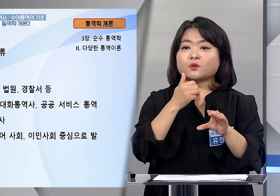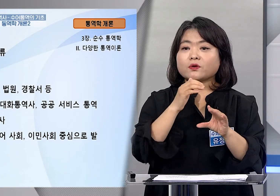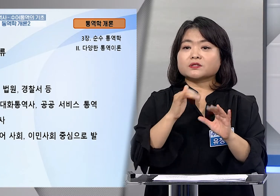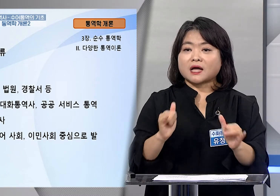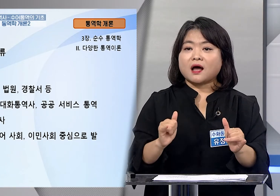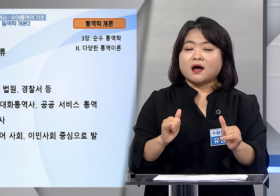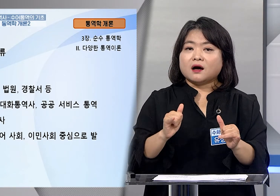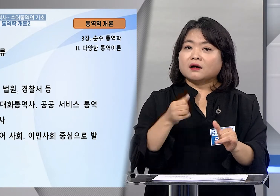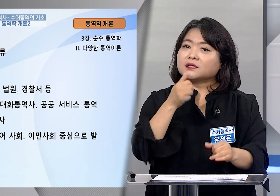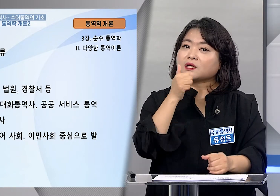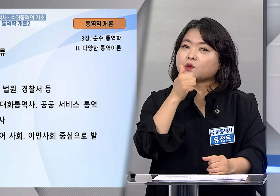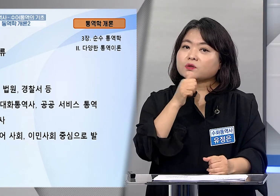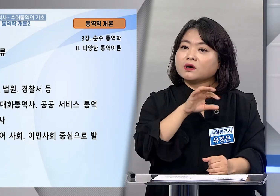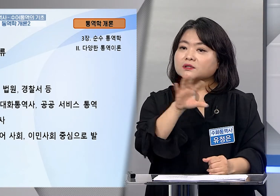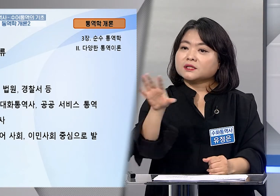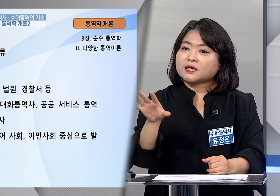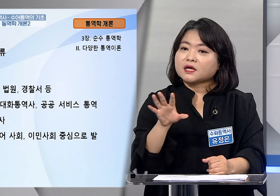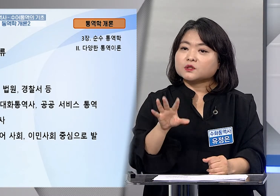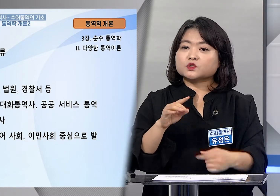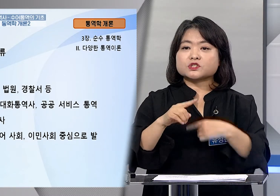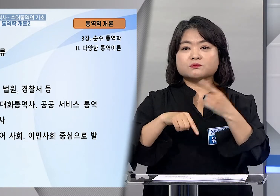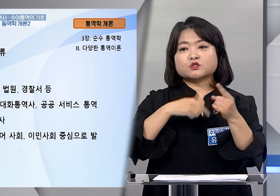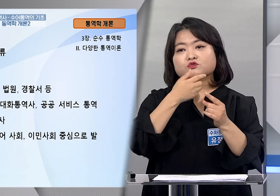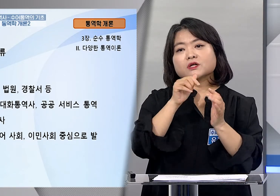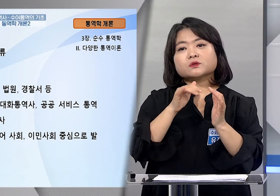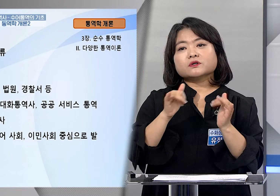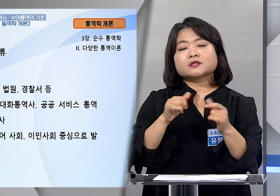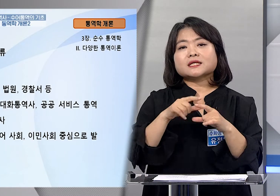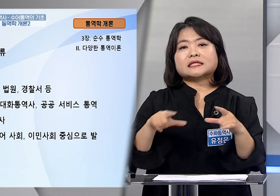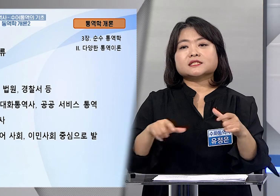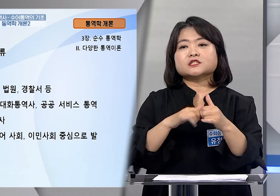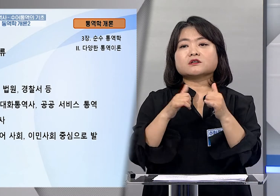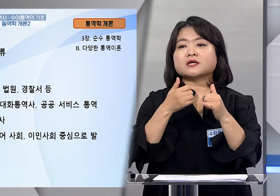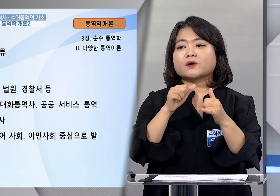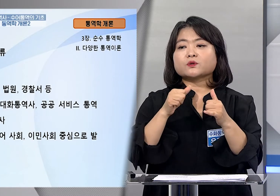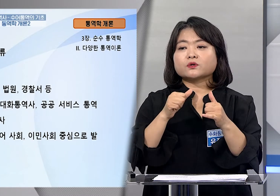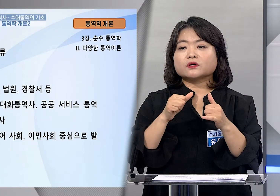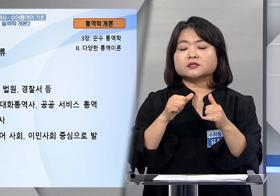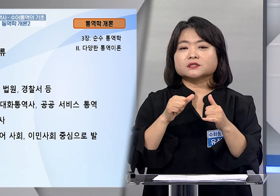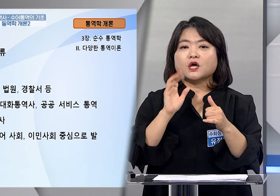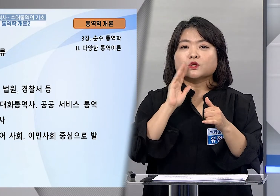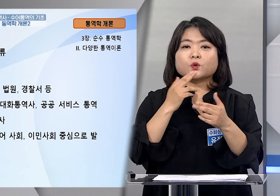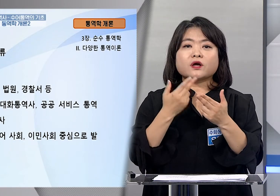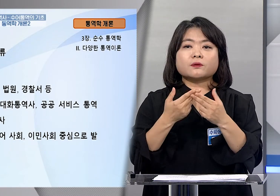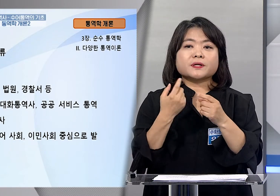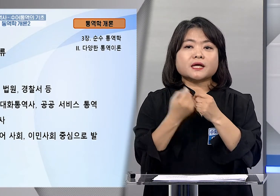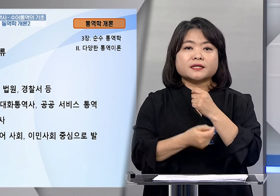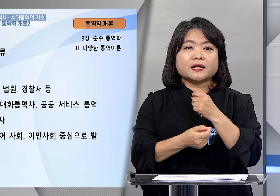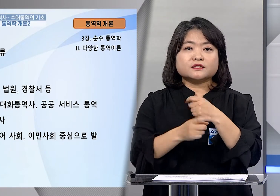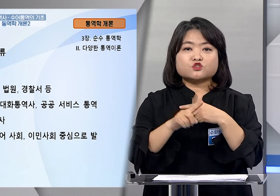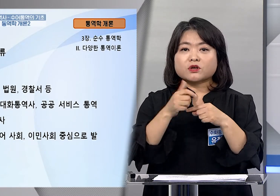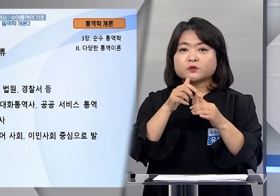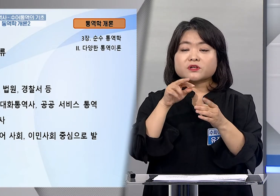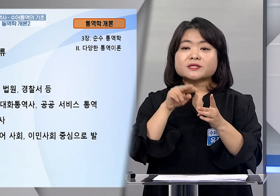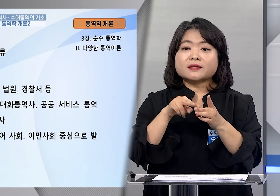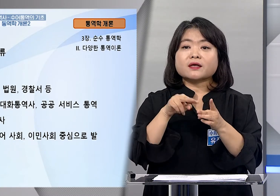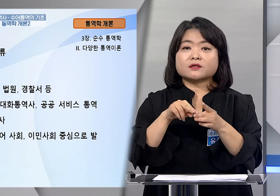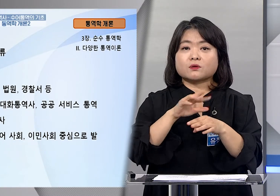통역사. 이렇게 통역은 이렇게 나눠져 있지만 수화 통역은 사실 지역사회 통역은 농안협회 산하에 있는 수화 통역센터에서